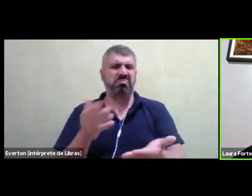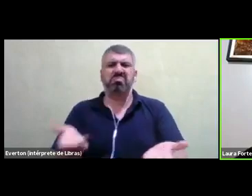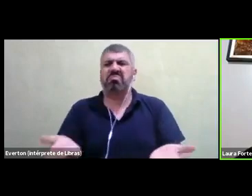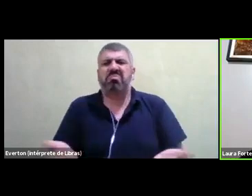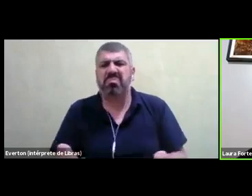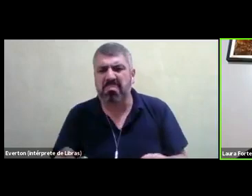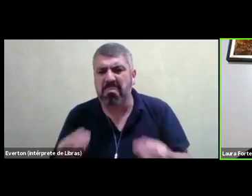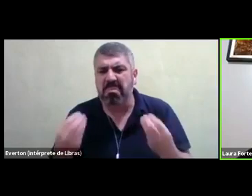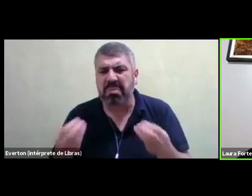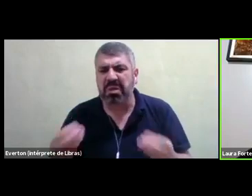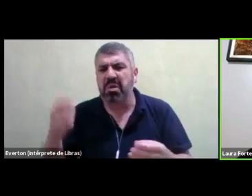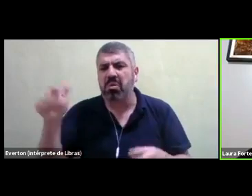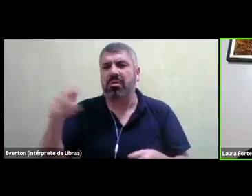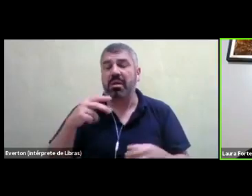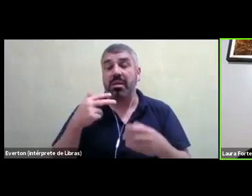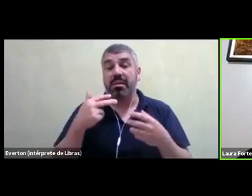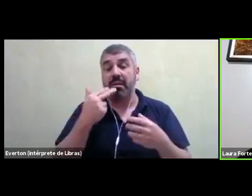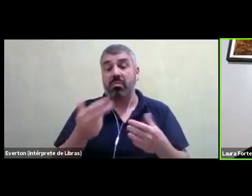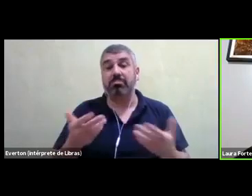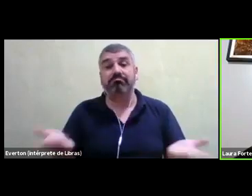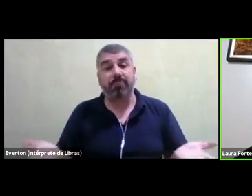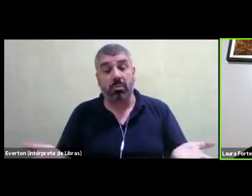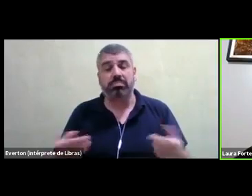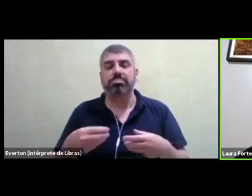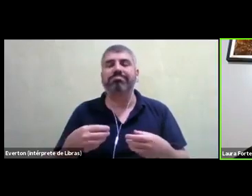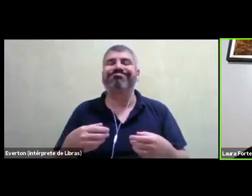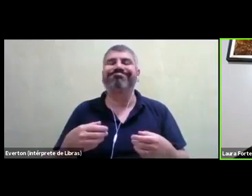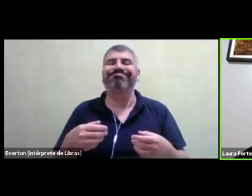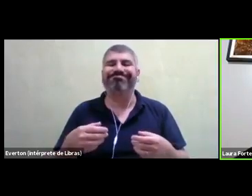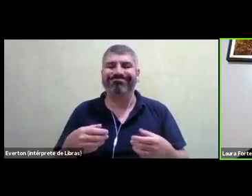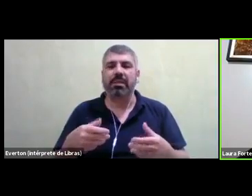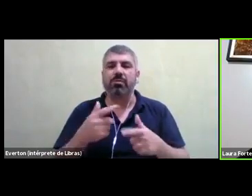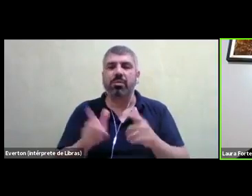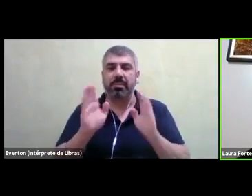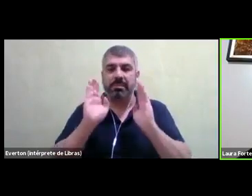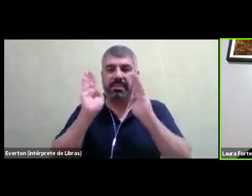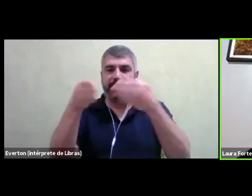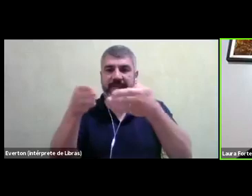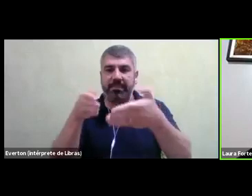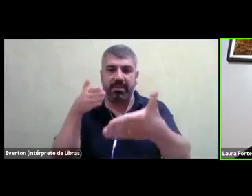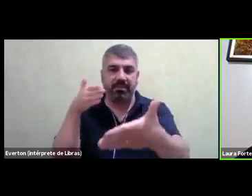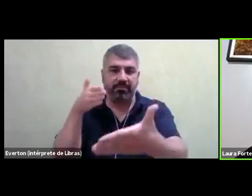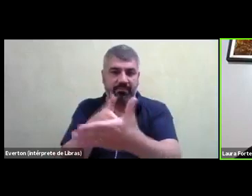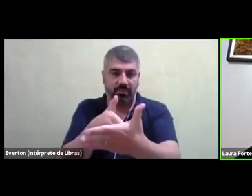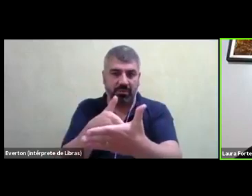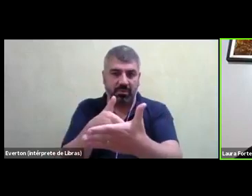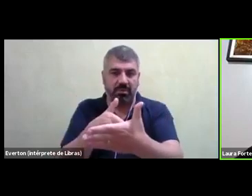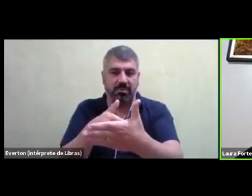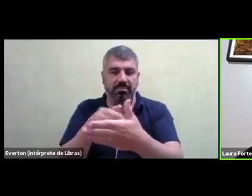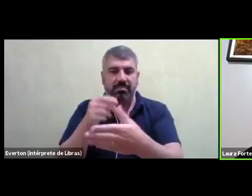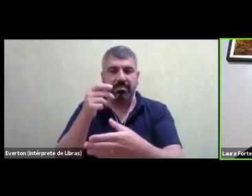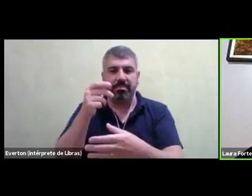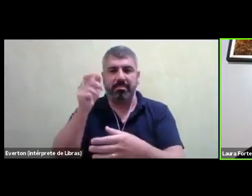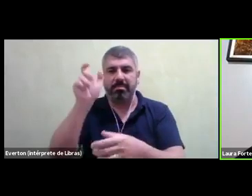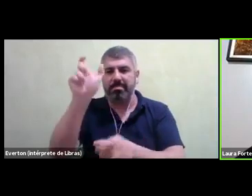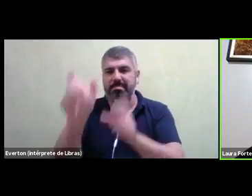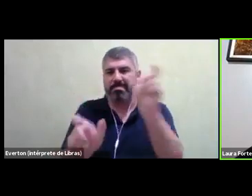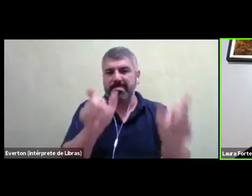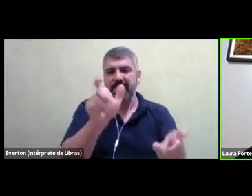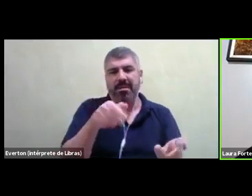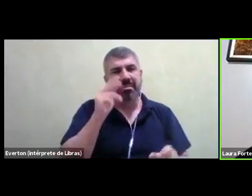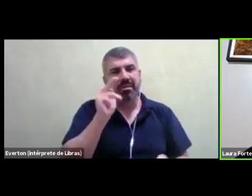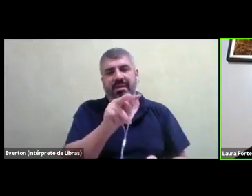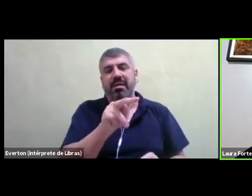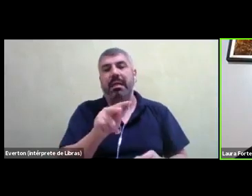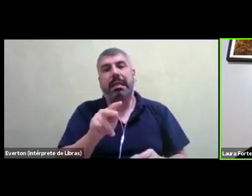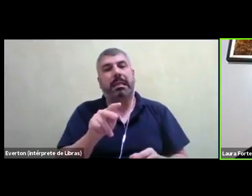de visibilização. Então, no caso específico das fronteiras, é importante a gente olhar para esses sujeitos como sujeitos